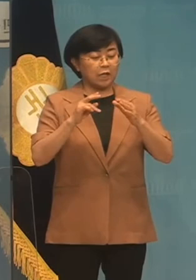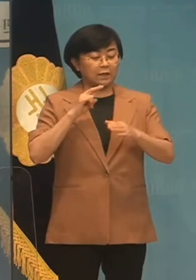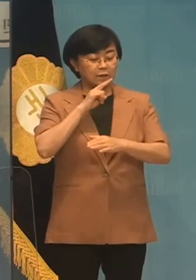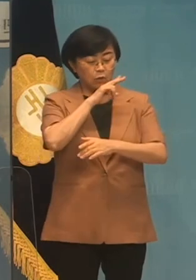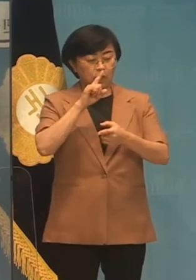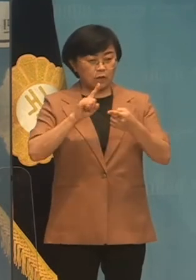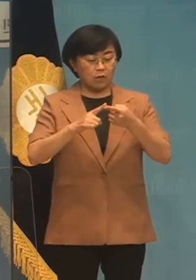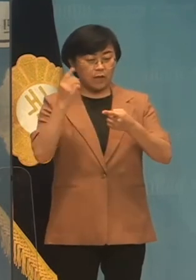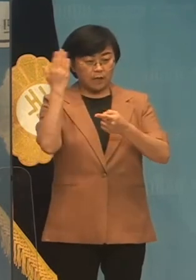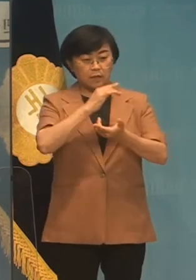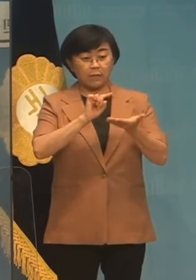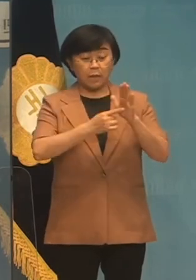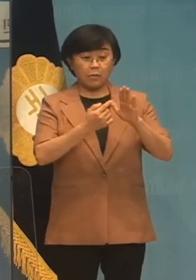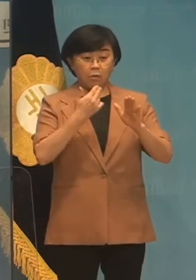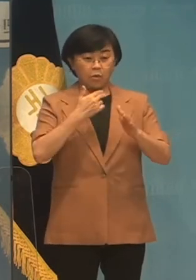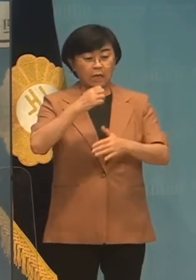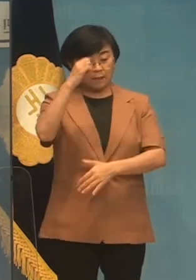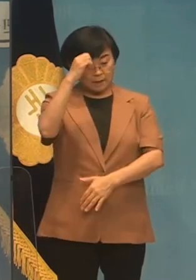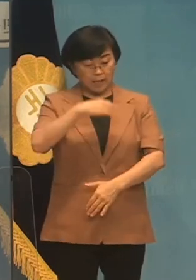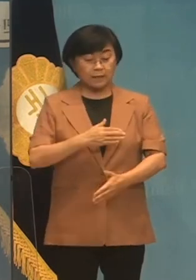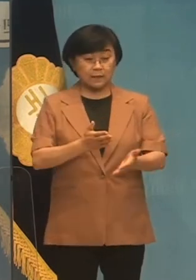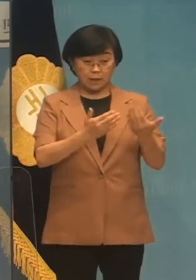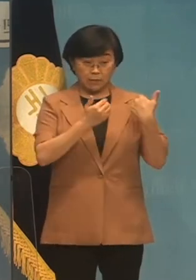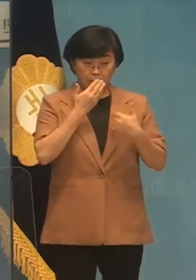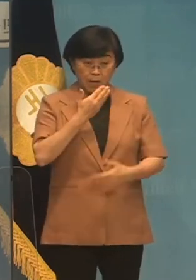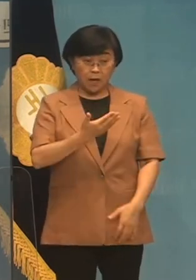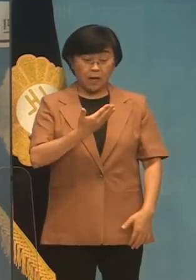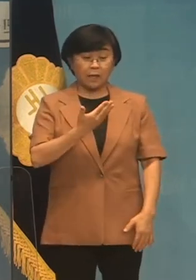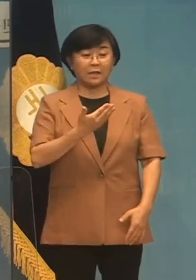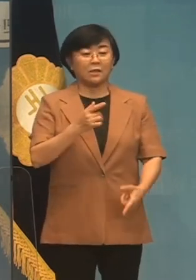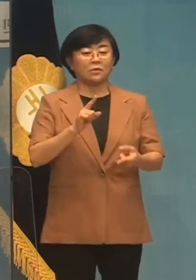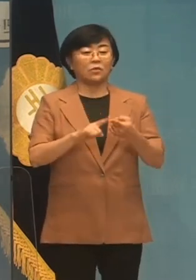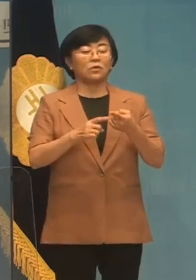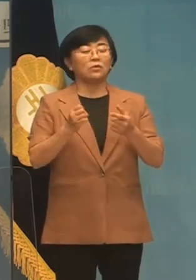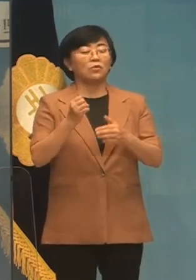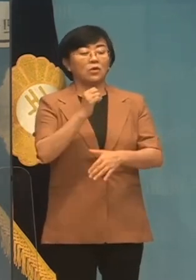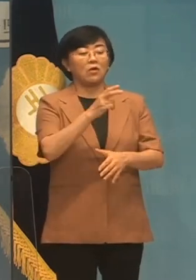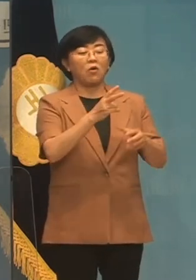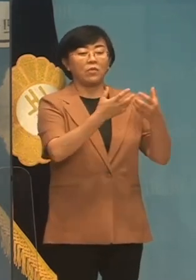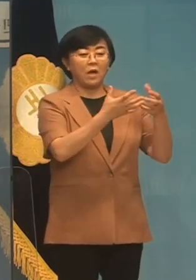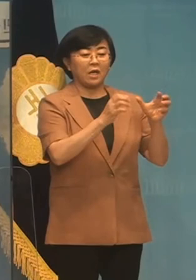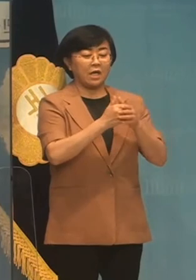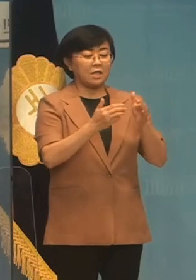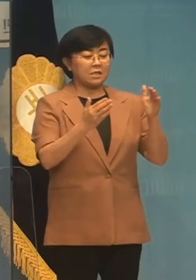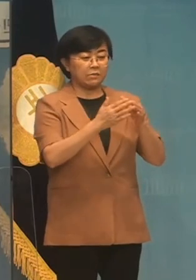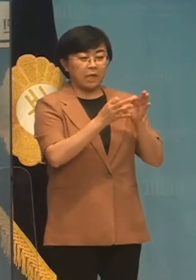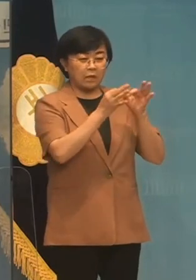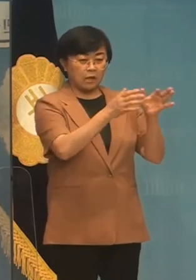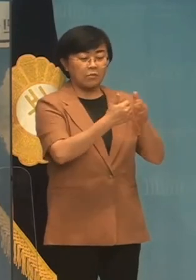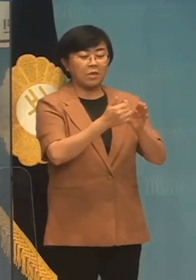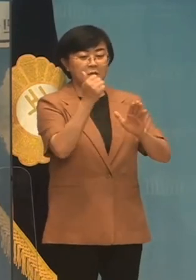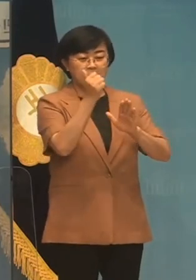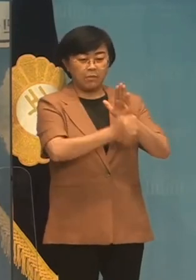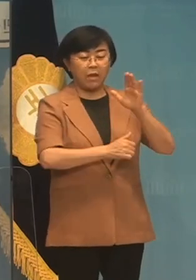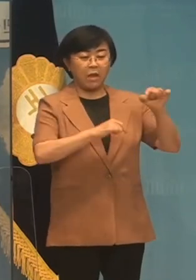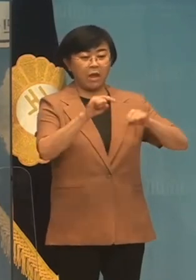투명하게 밝히지 않고 넘어갈 수 있는지, 그러고도 여당의 부동산 투기와 정책